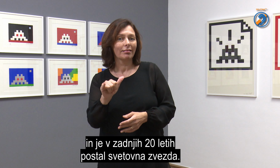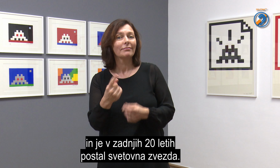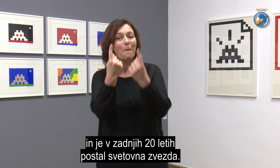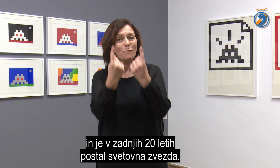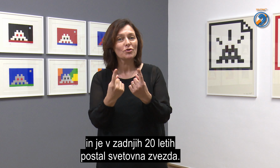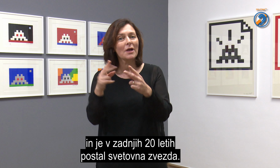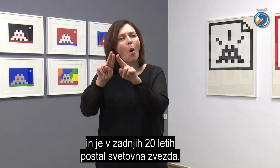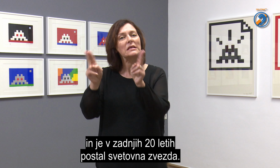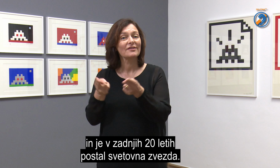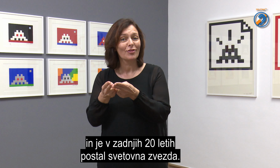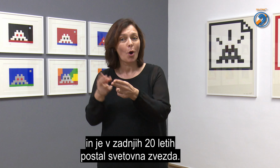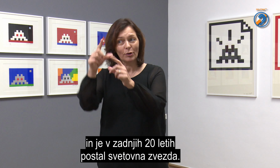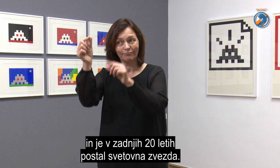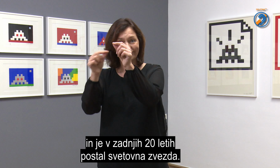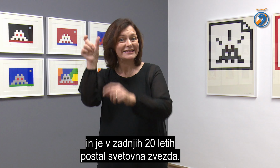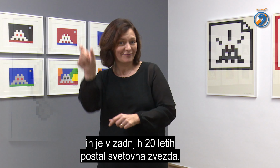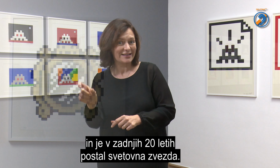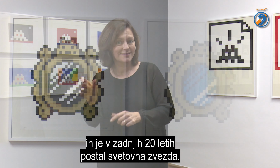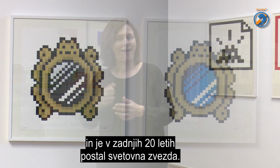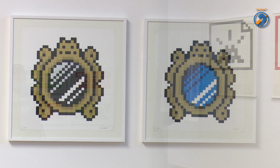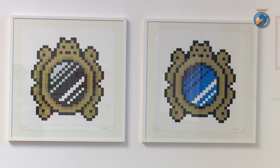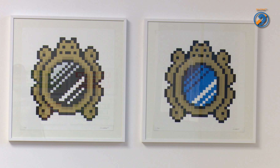postal svetovna zvezda.